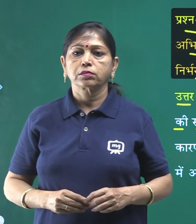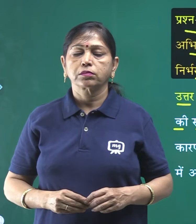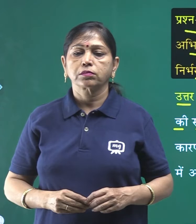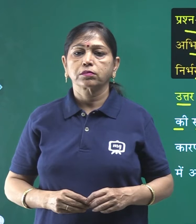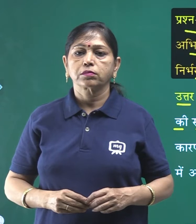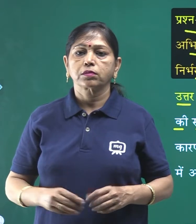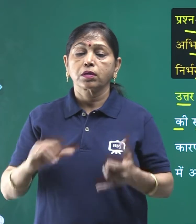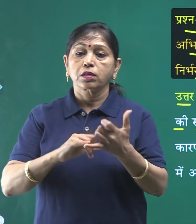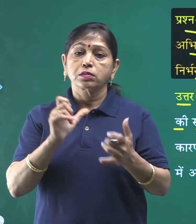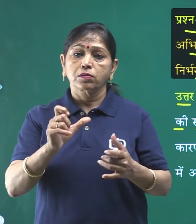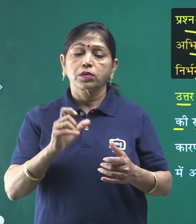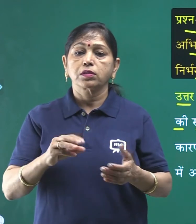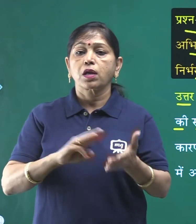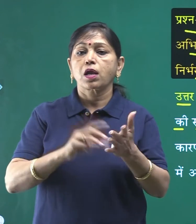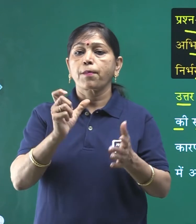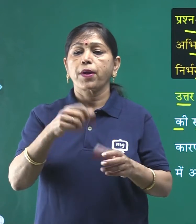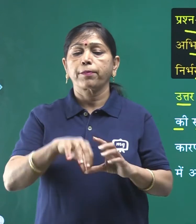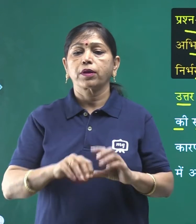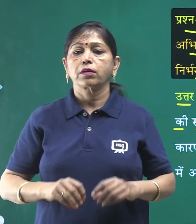संवेदनशीलता की माप है,